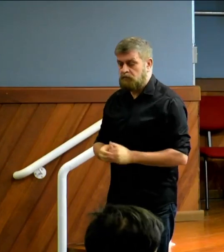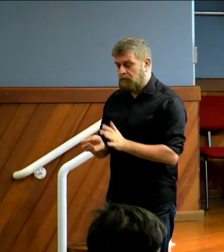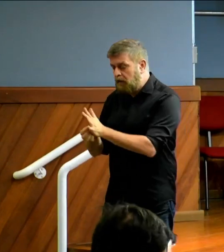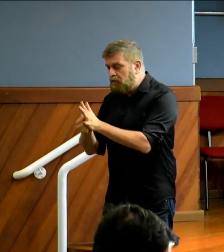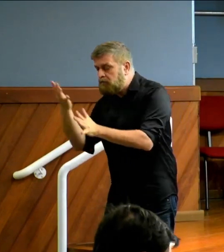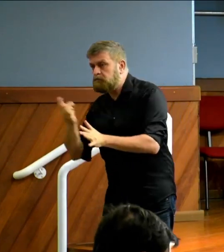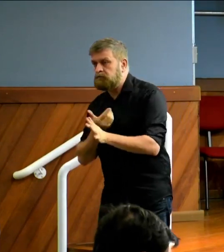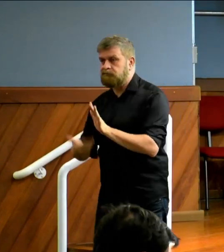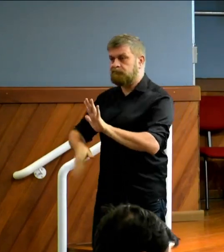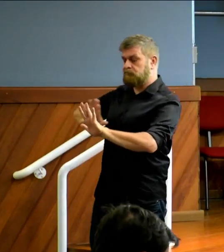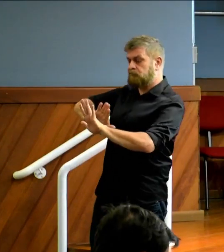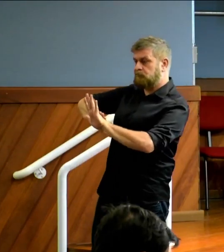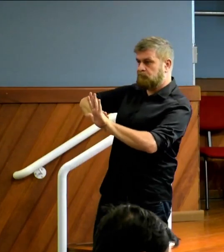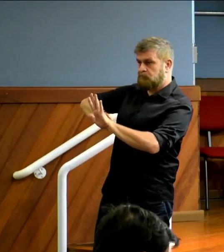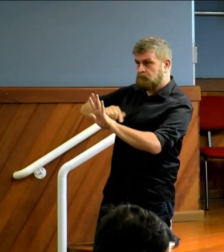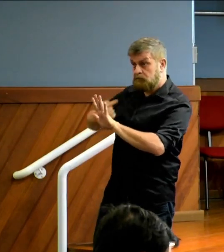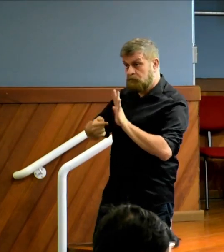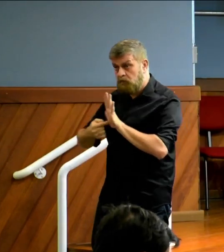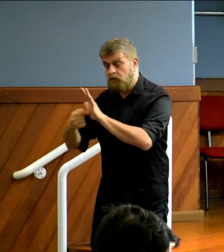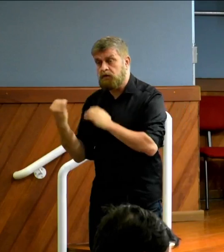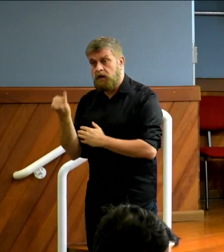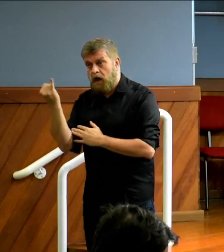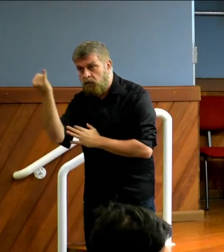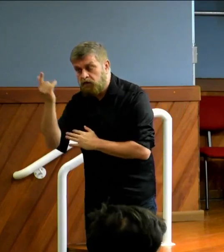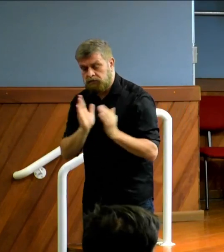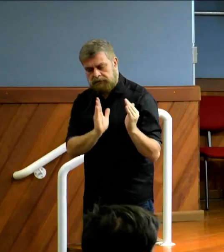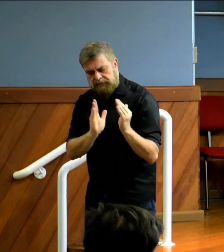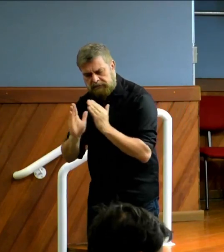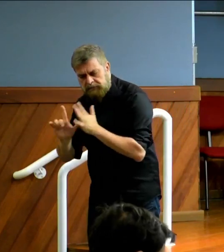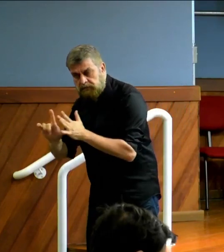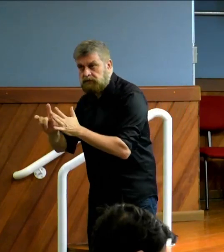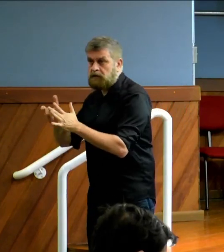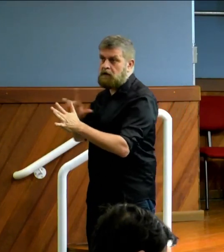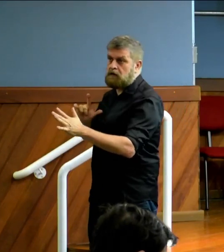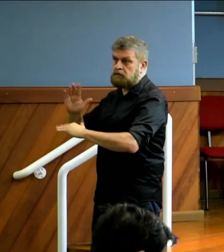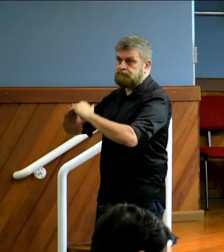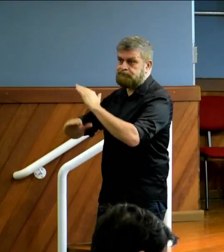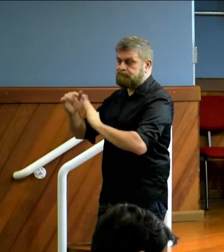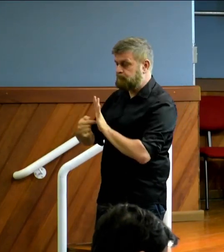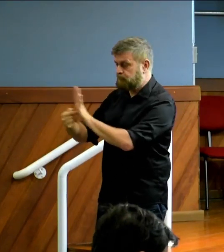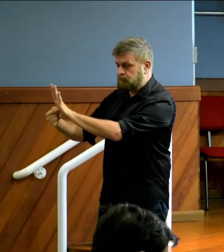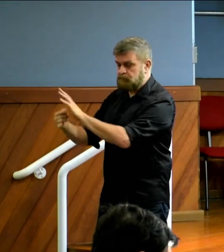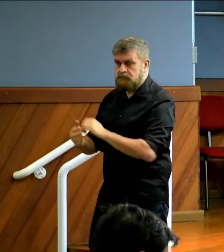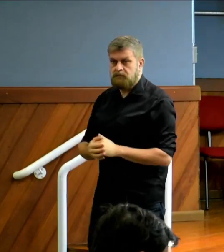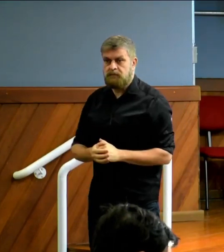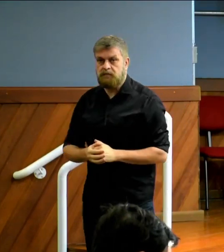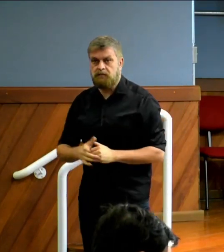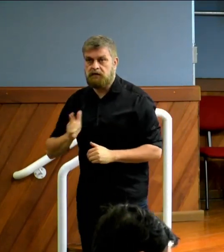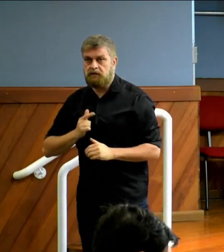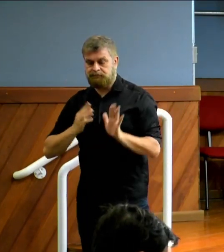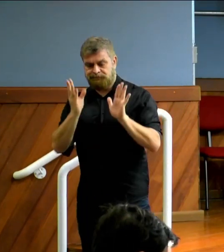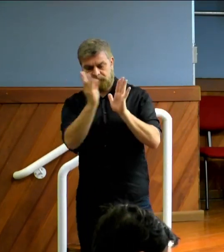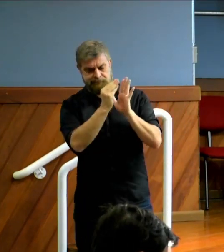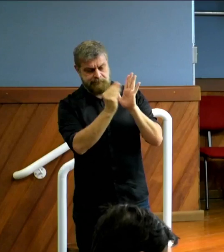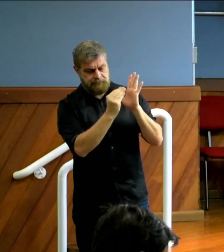coisas que estão por trás, assim, e que mostram a importância desse processo antes de qualquer outra coisa, né? Claro, sem a catalogação,